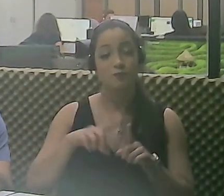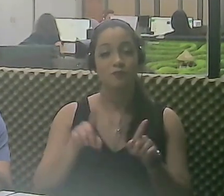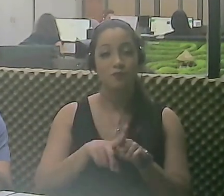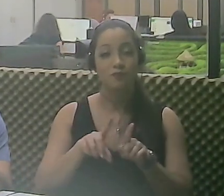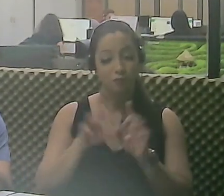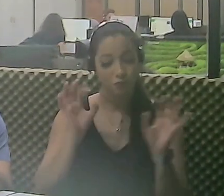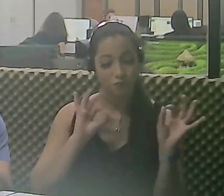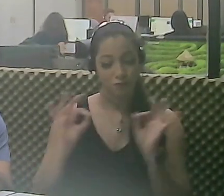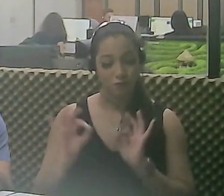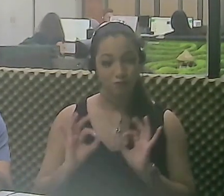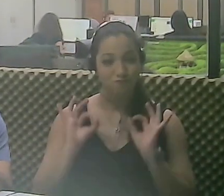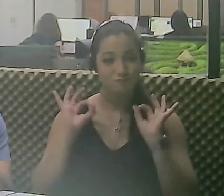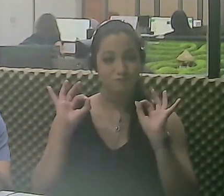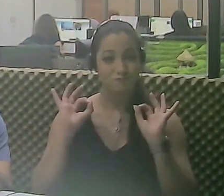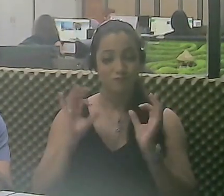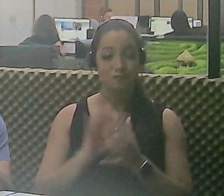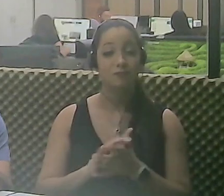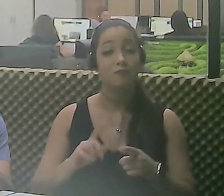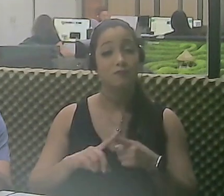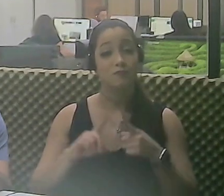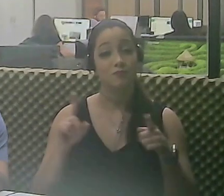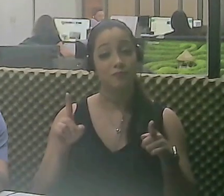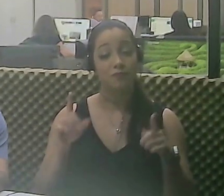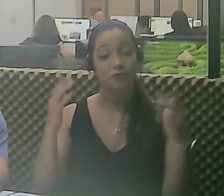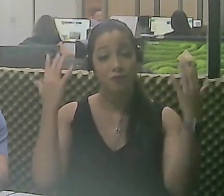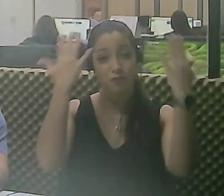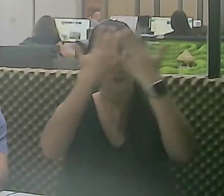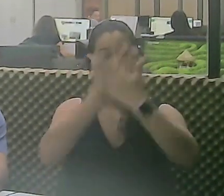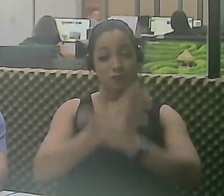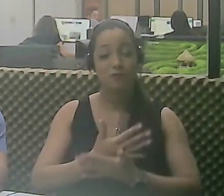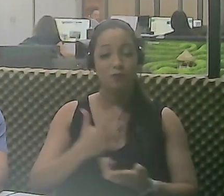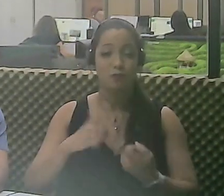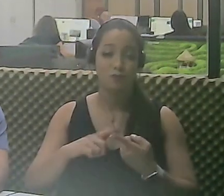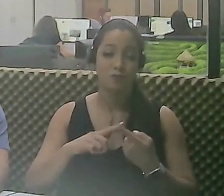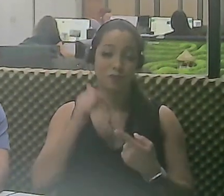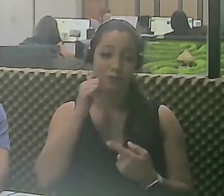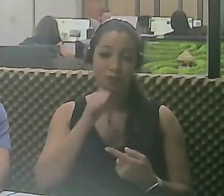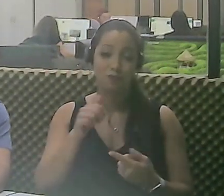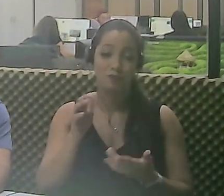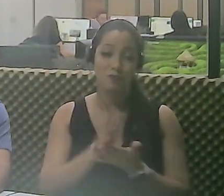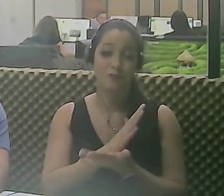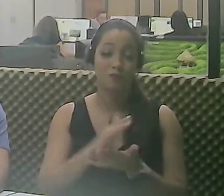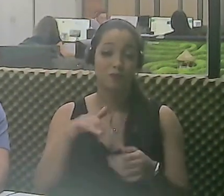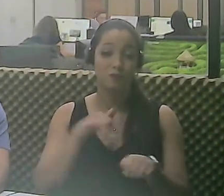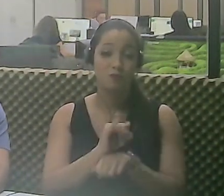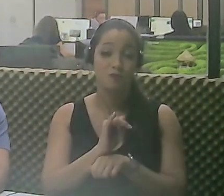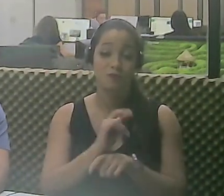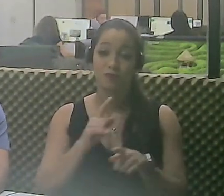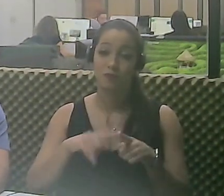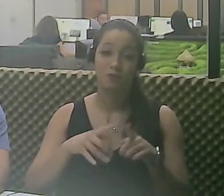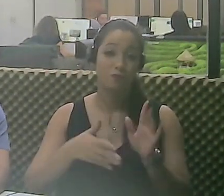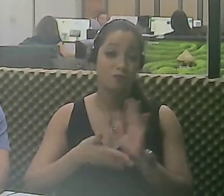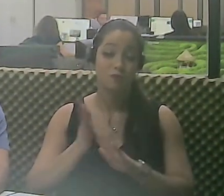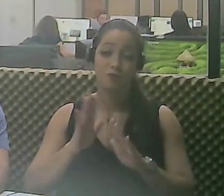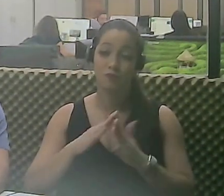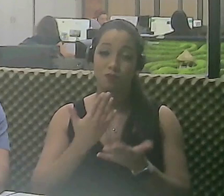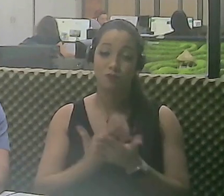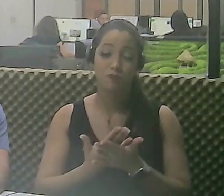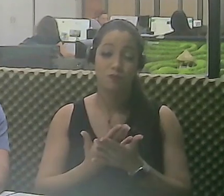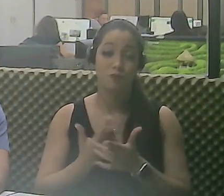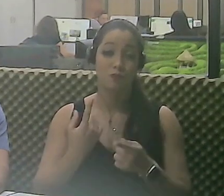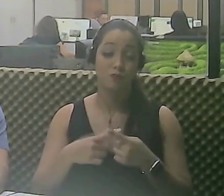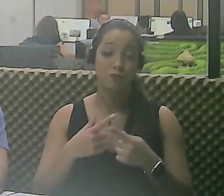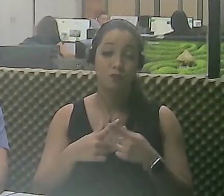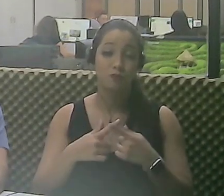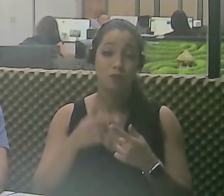também serve para compor aquele look. Mas também é uma capa da invisibilidade, porque às vezes a Ana não aparece na escola. É porque